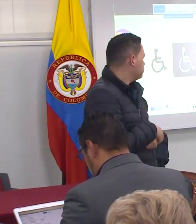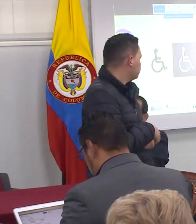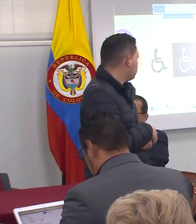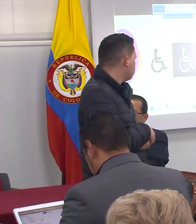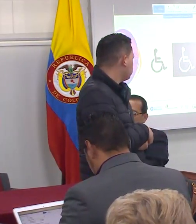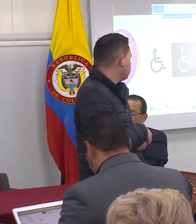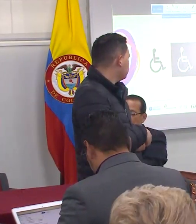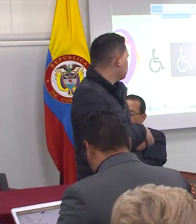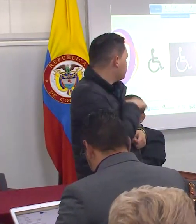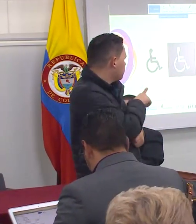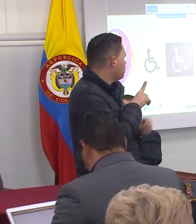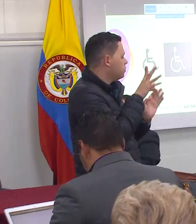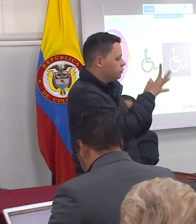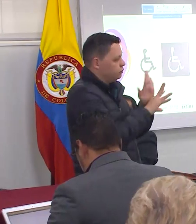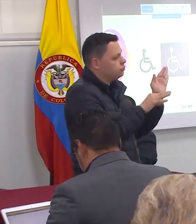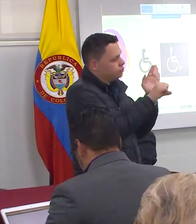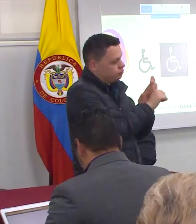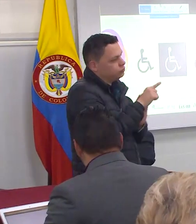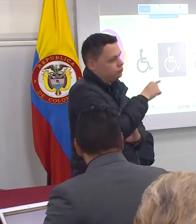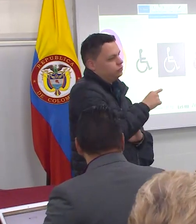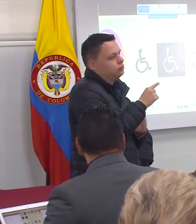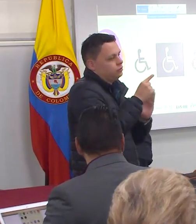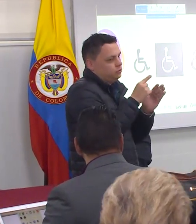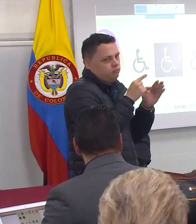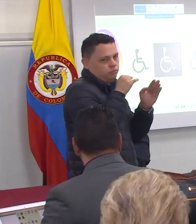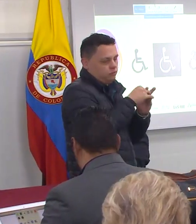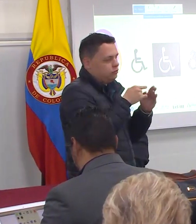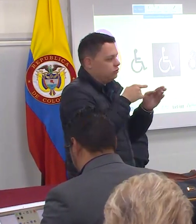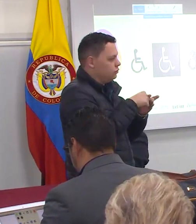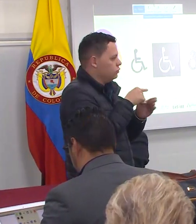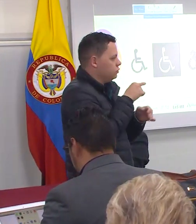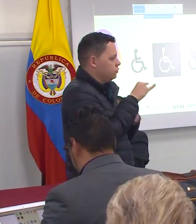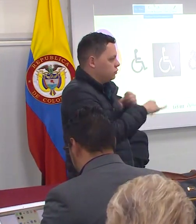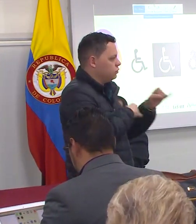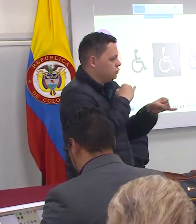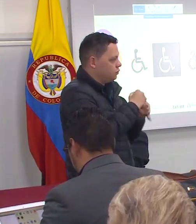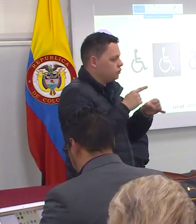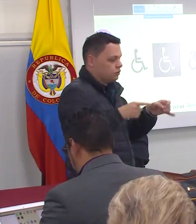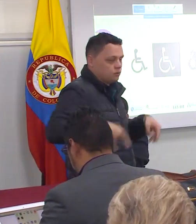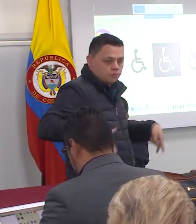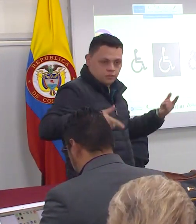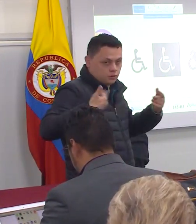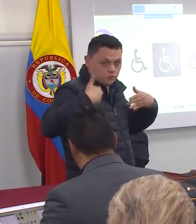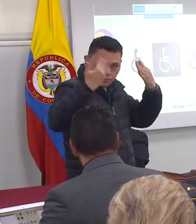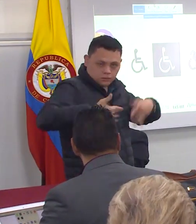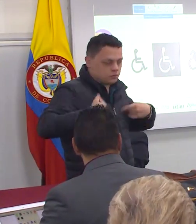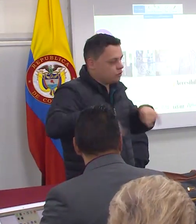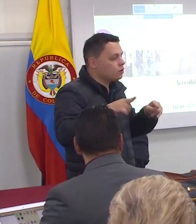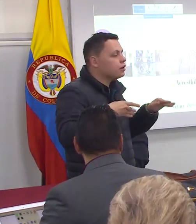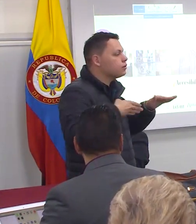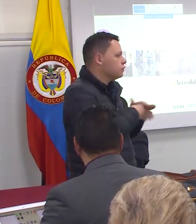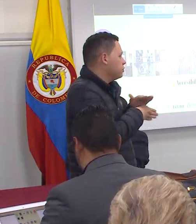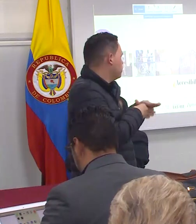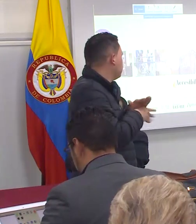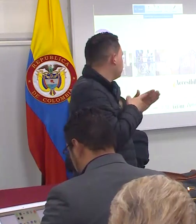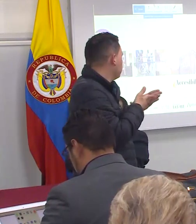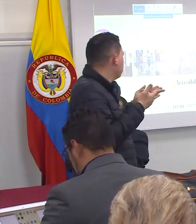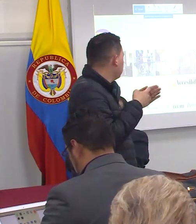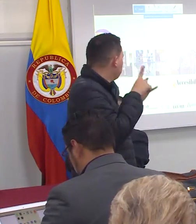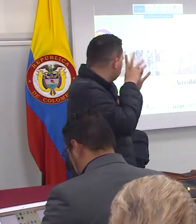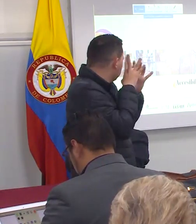este símbolo que es el símbolo internacional de la accesibilidad y no de la discapacidad miren todos los imaginarios